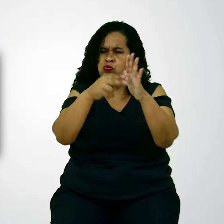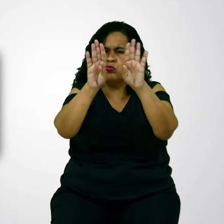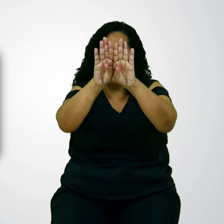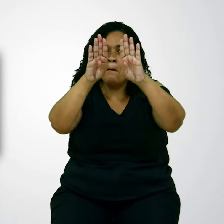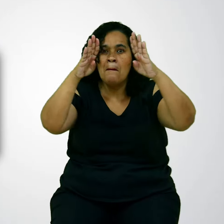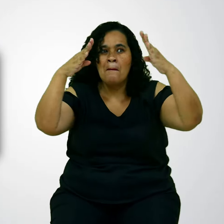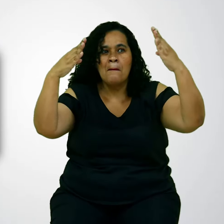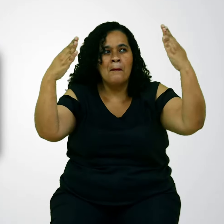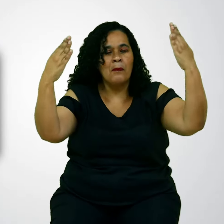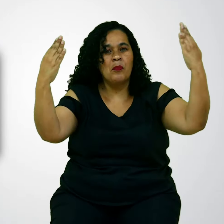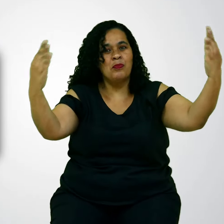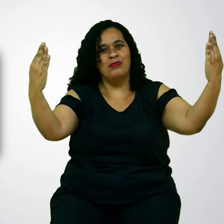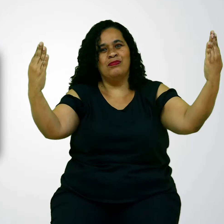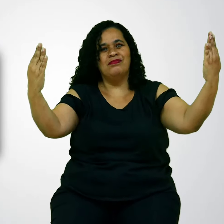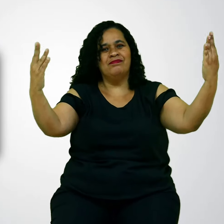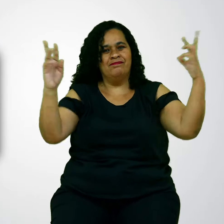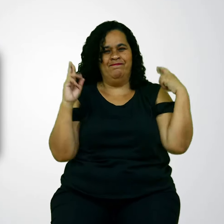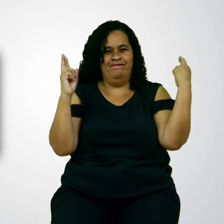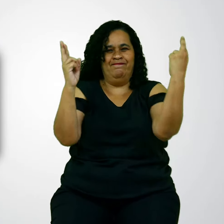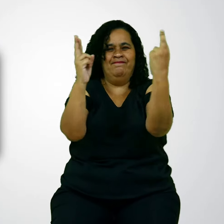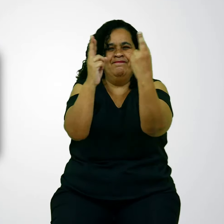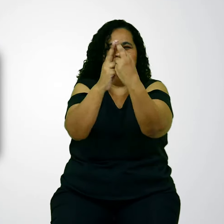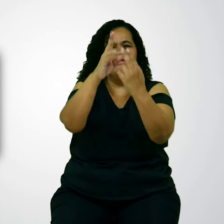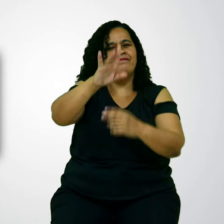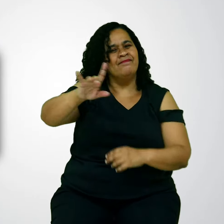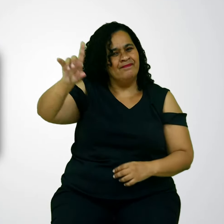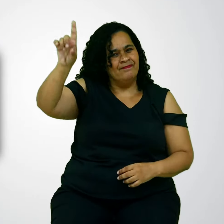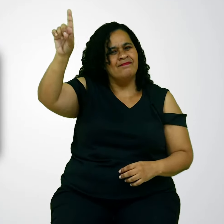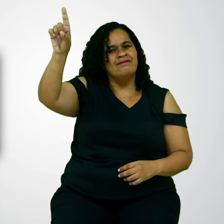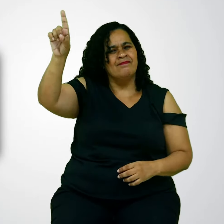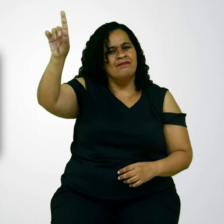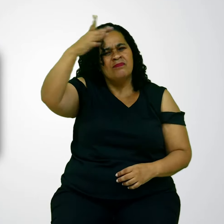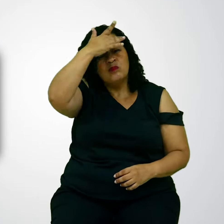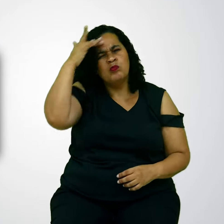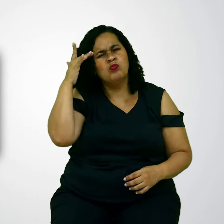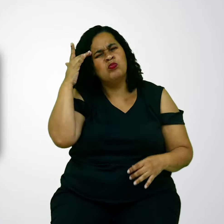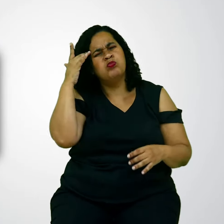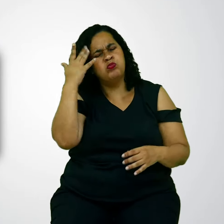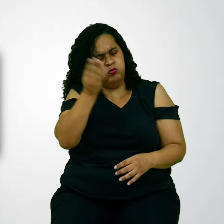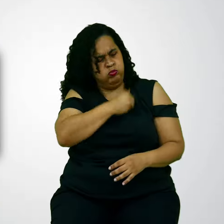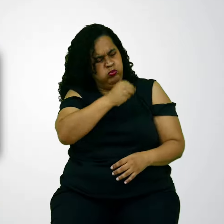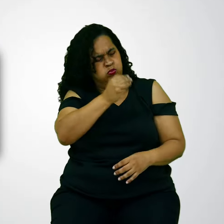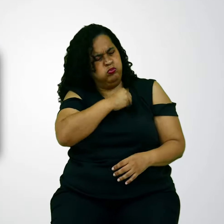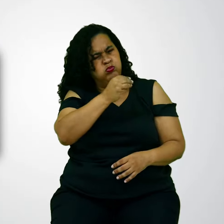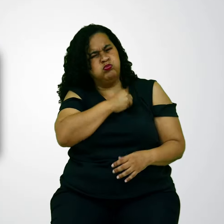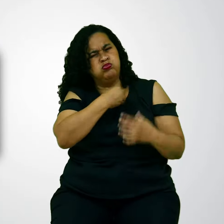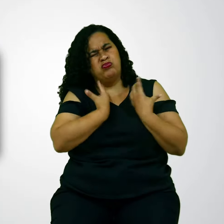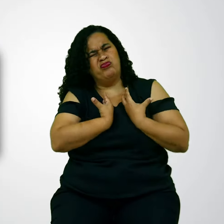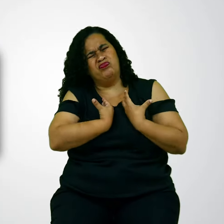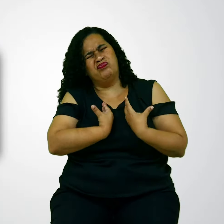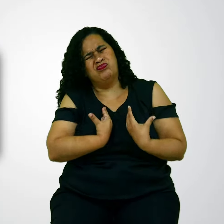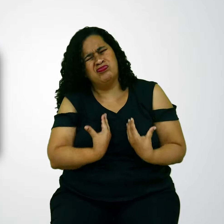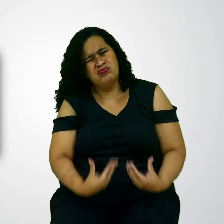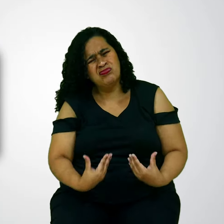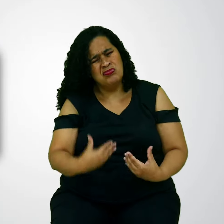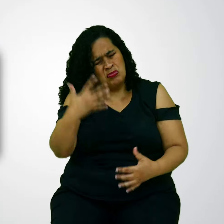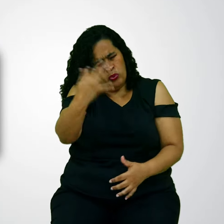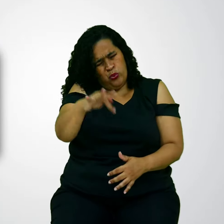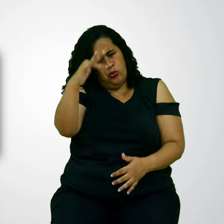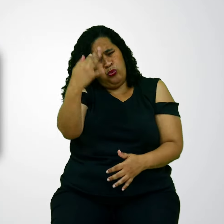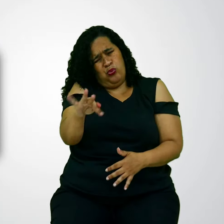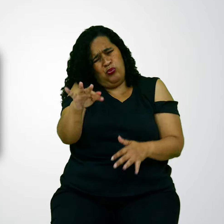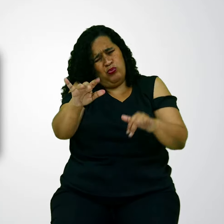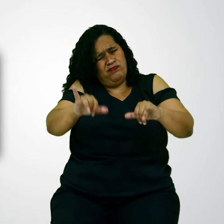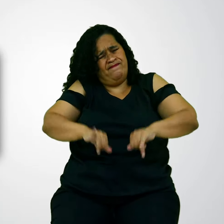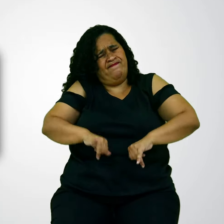receber pessoas cansadas de seus pecados, machucadas pela vida, pessoas que têm histórias dramáticas, e de